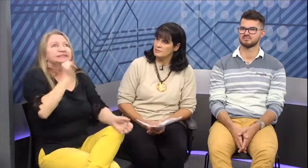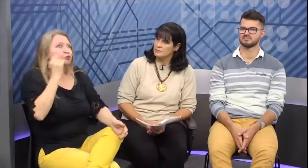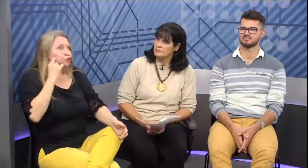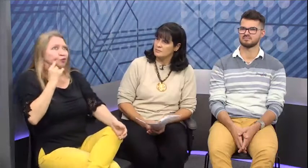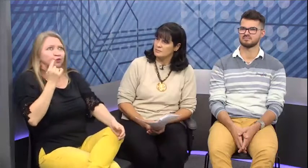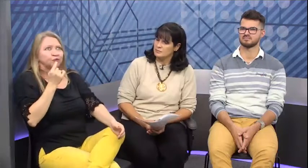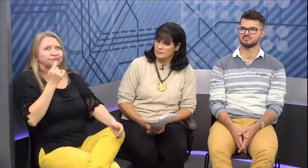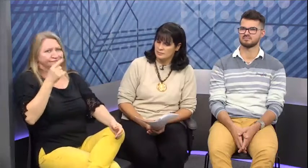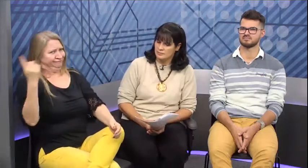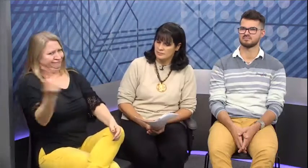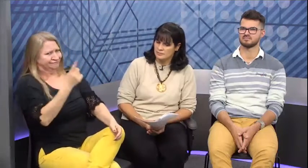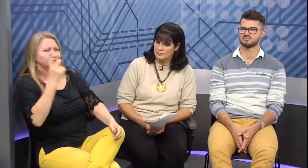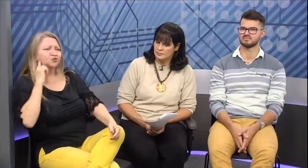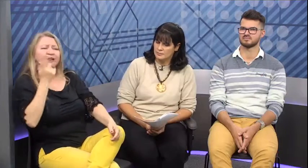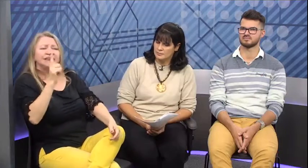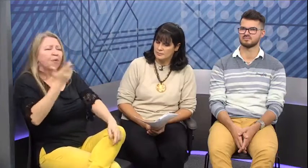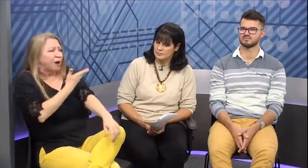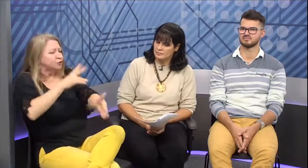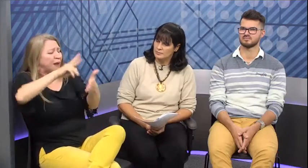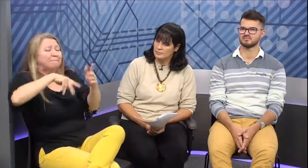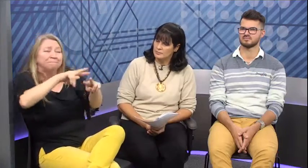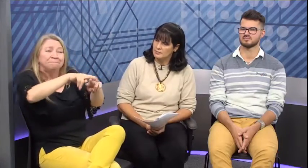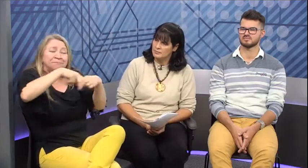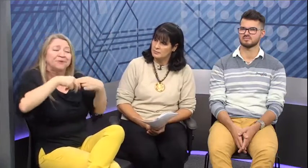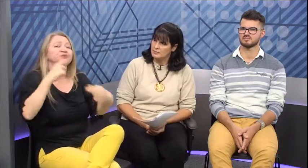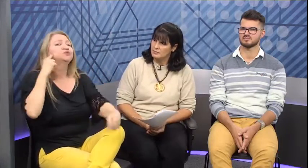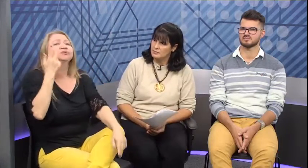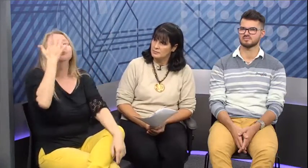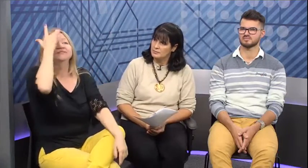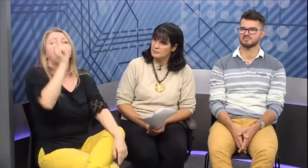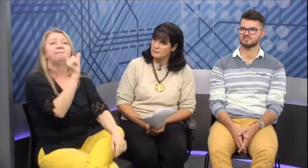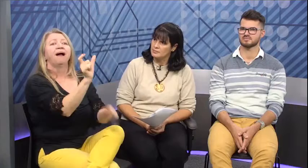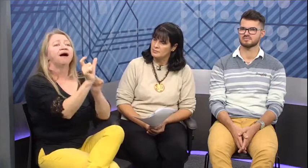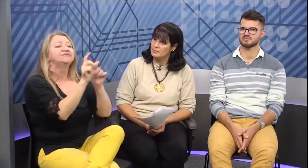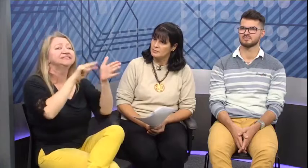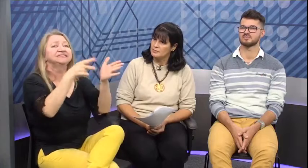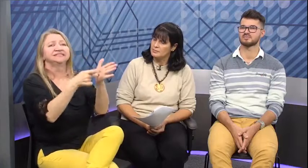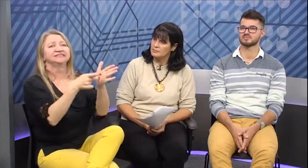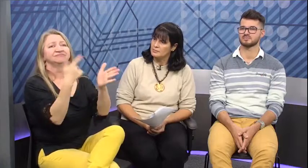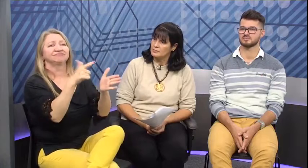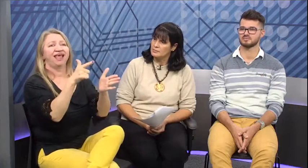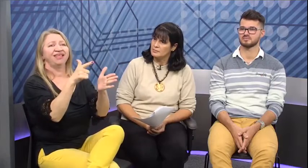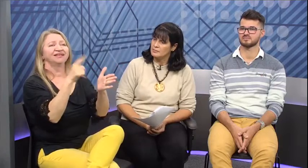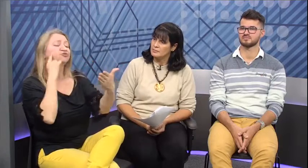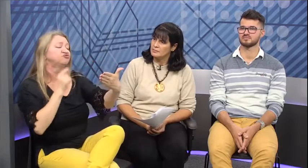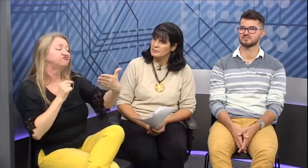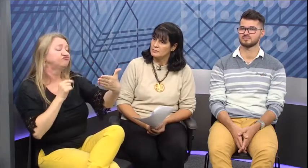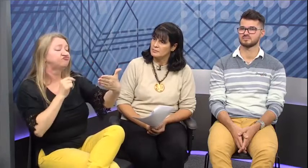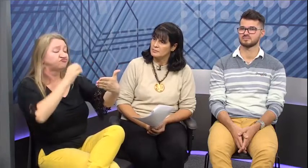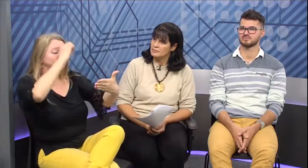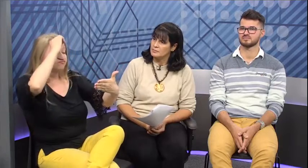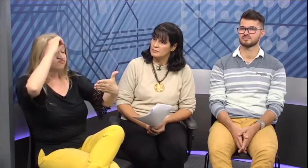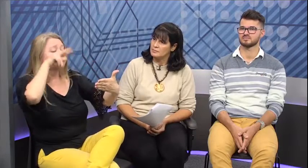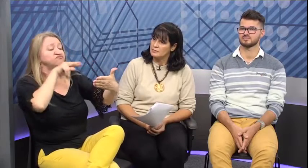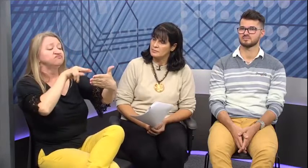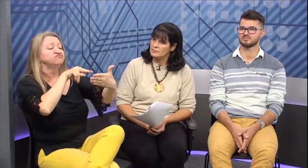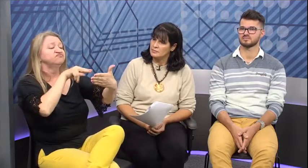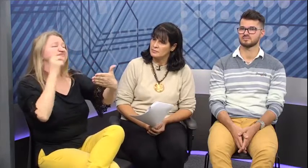palavra, né? Porque nós surdos, né? Às vezes os surdos não têm o hábito de ler e falta saber o significado